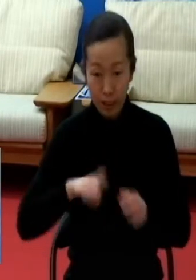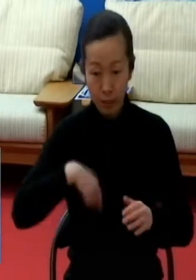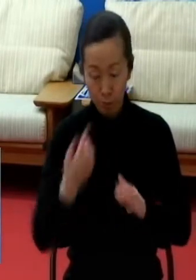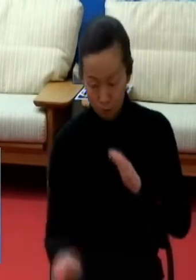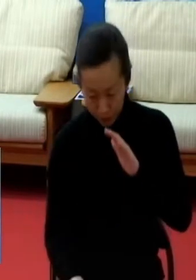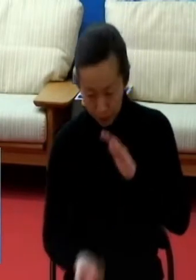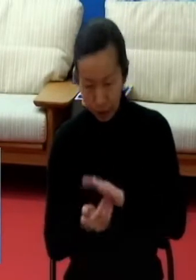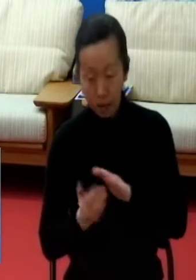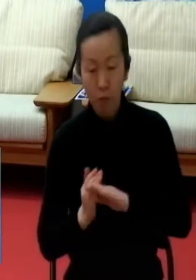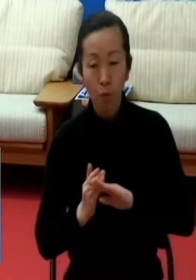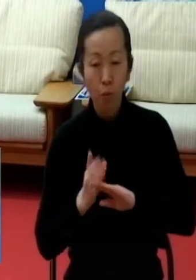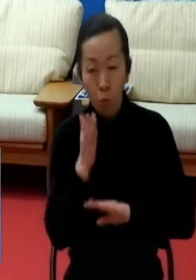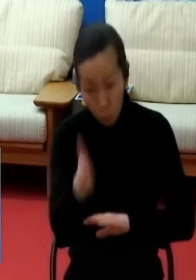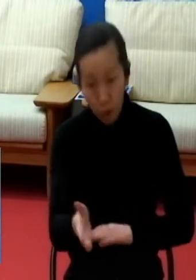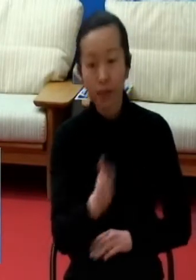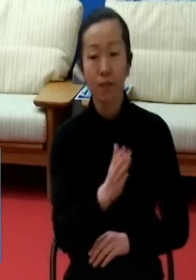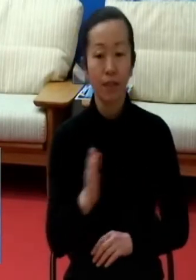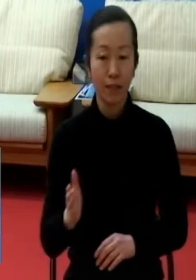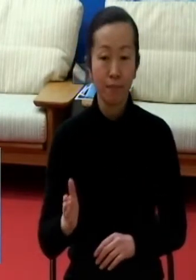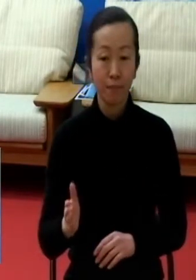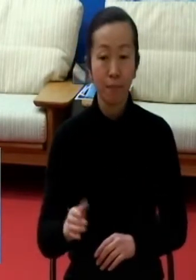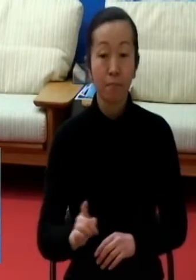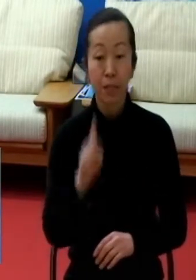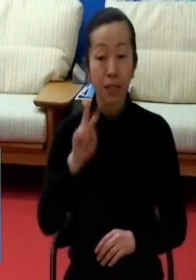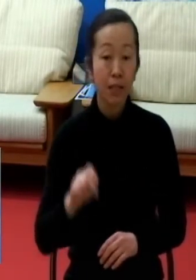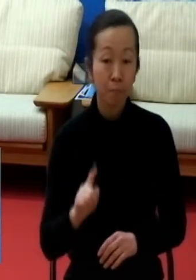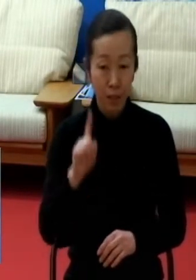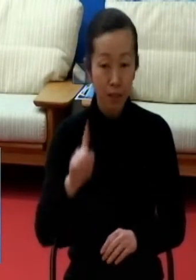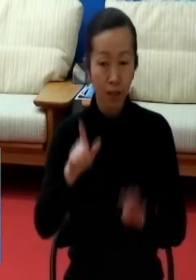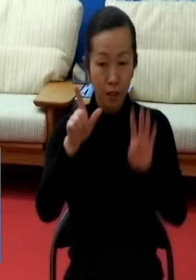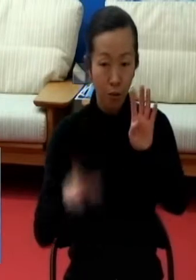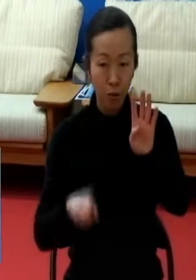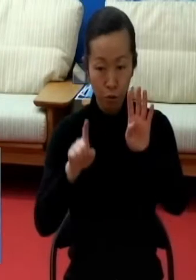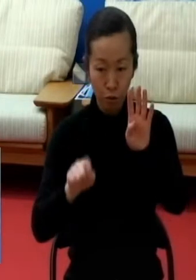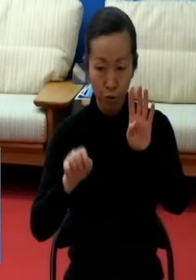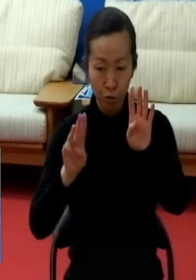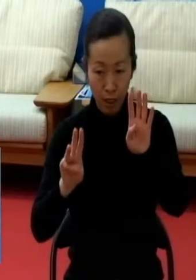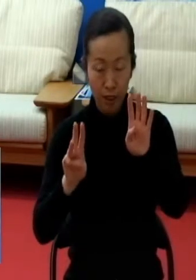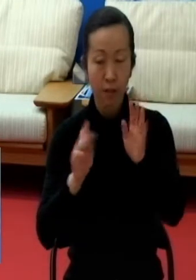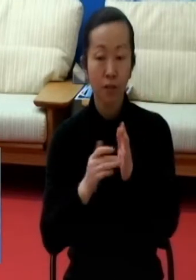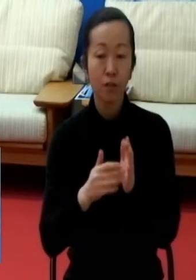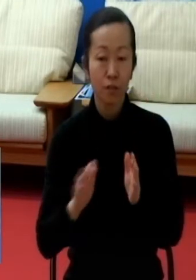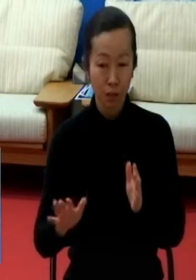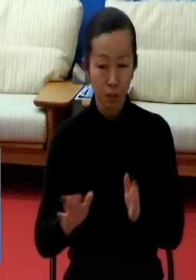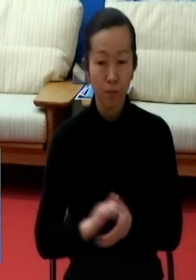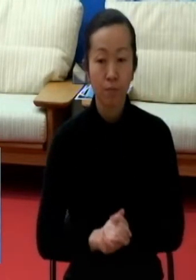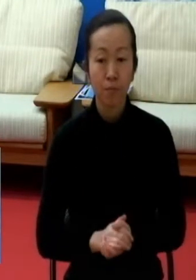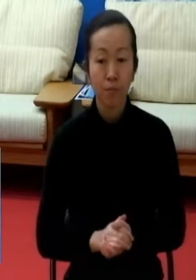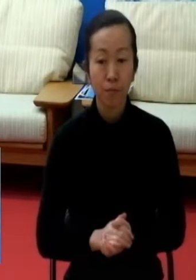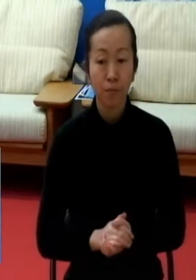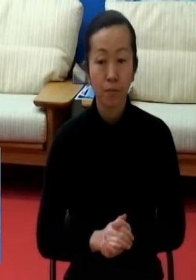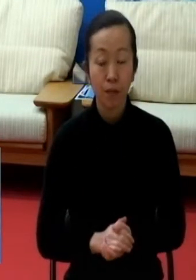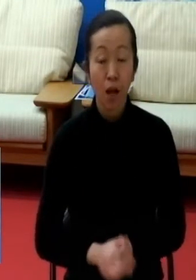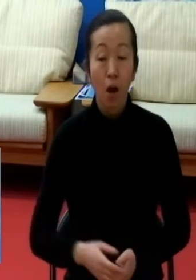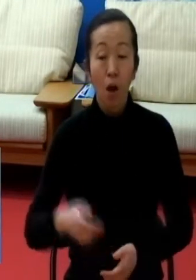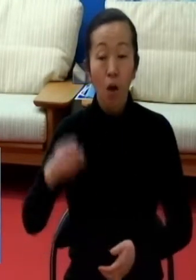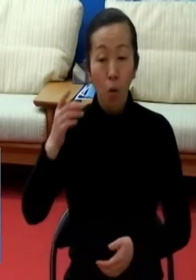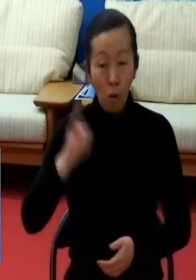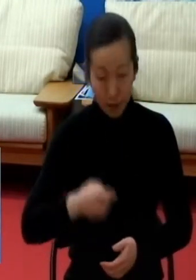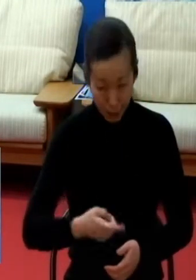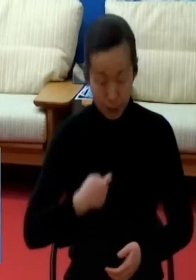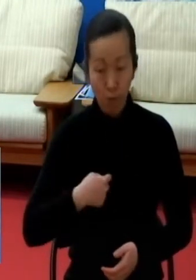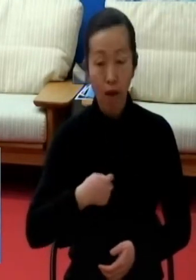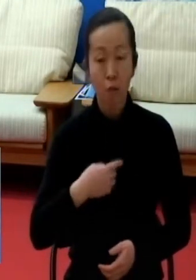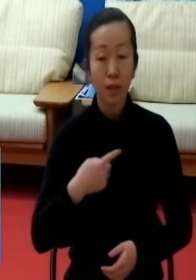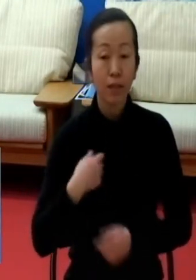解を乗り越えること。 빌보스 4장 13절입니다. ピリピの4の13節です。 내게 능력 주시는 자서 내가 모든 것을 할 수 있다. 私は私